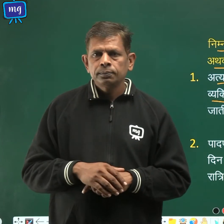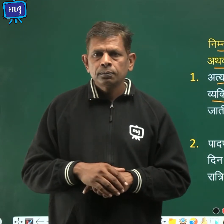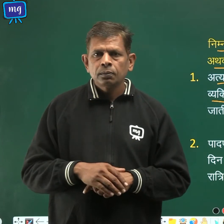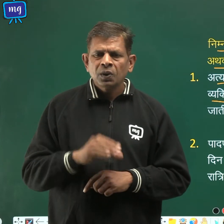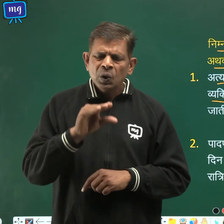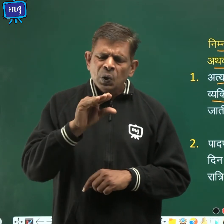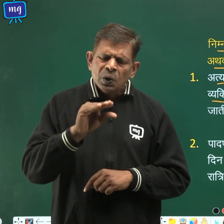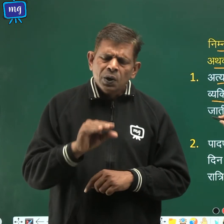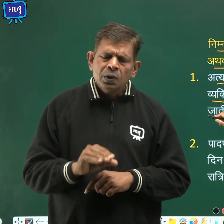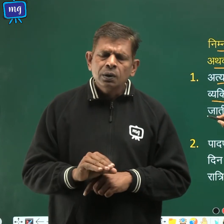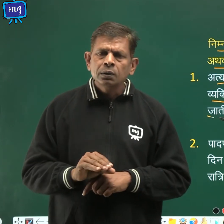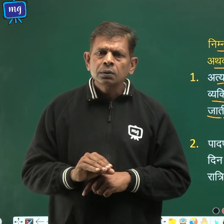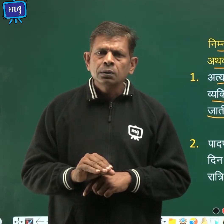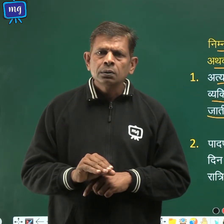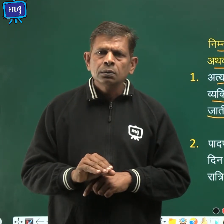धीमी हो जाती है।